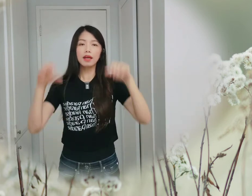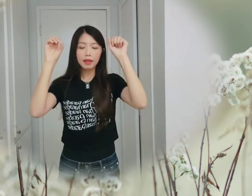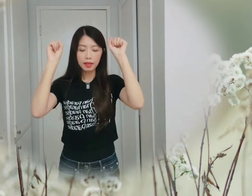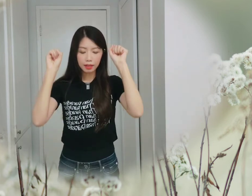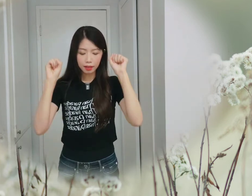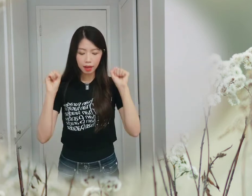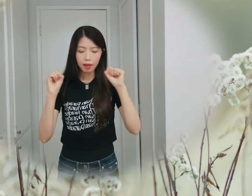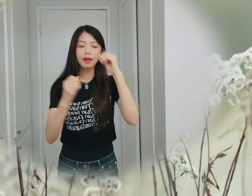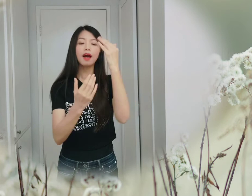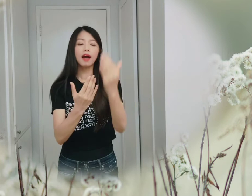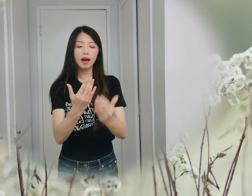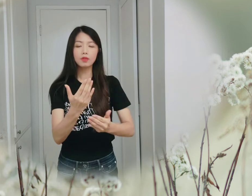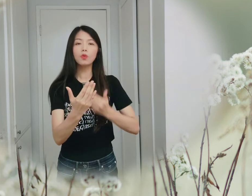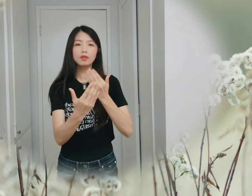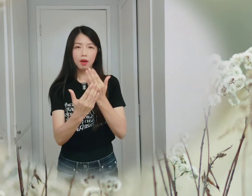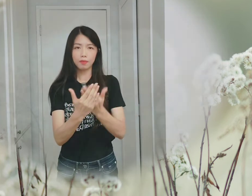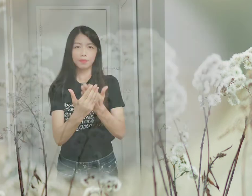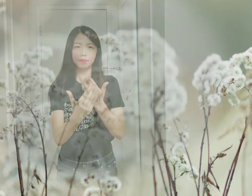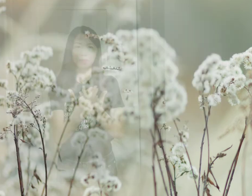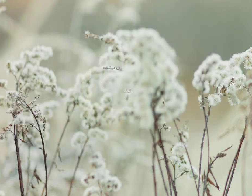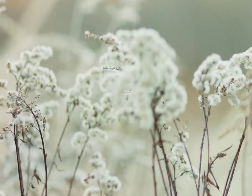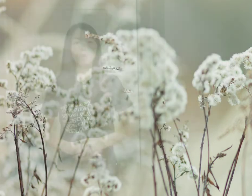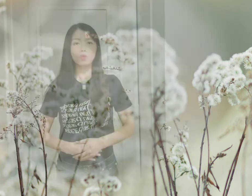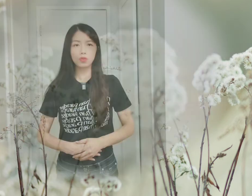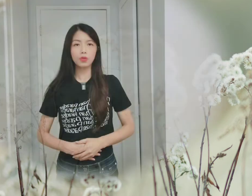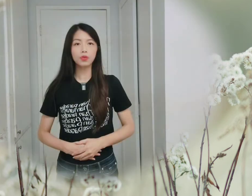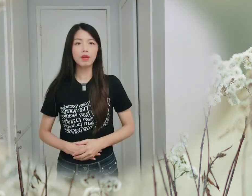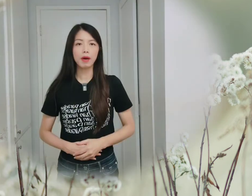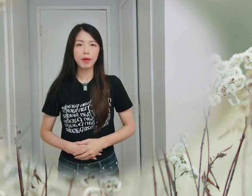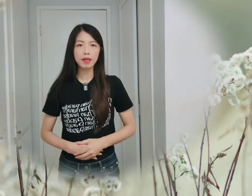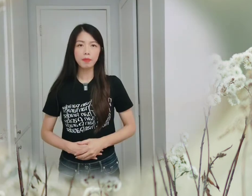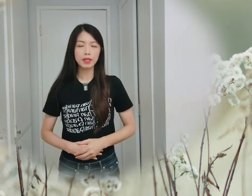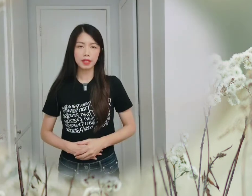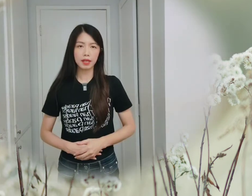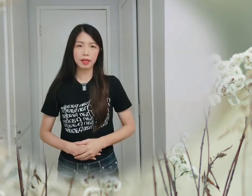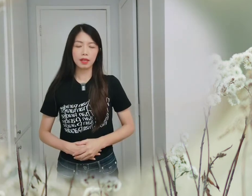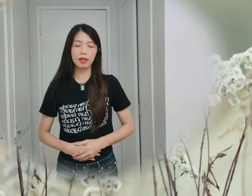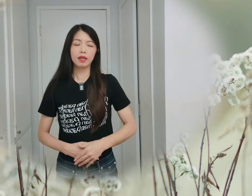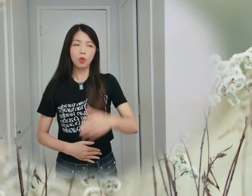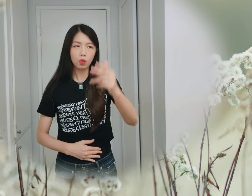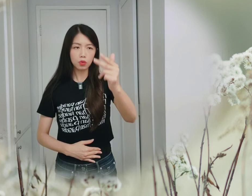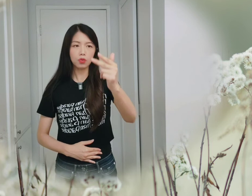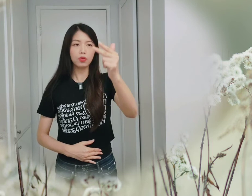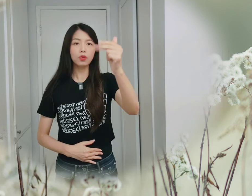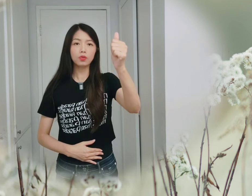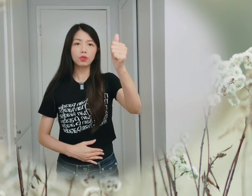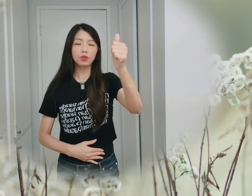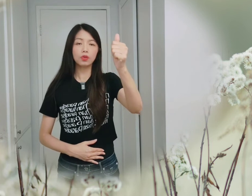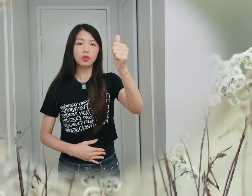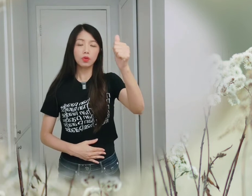항상 있게 하소서. 오 주 우리 맘의 새빛이, 오